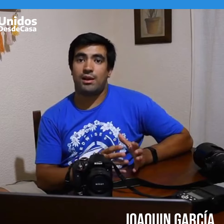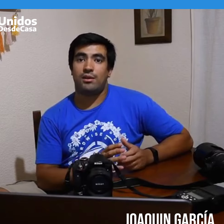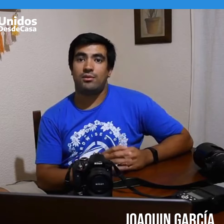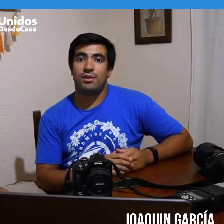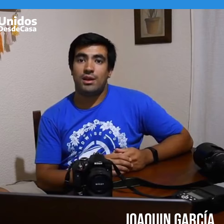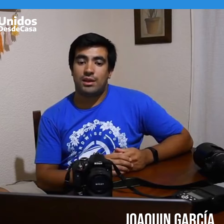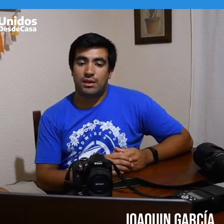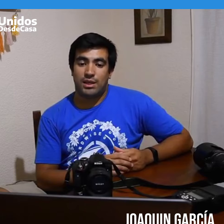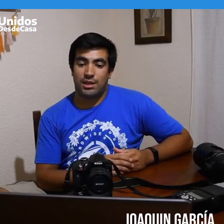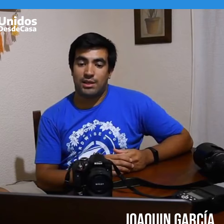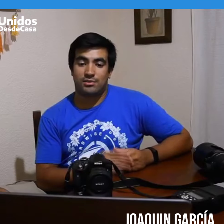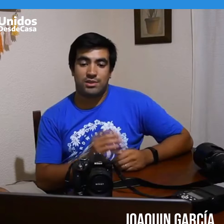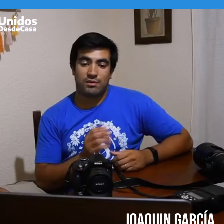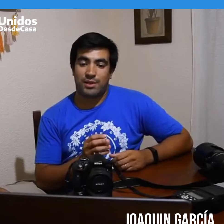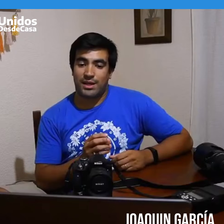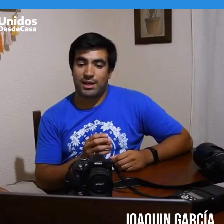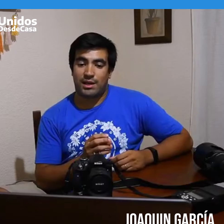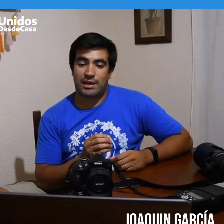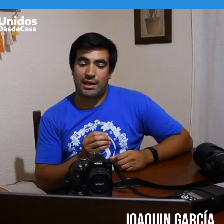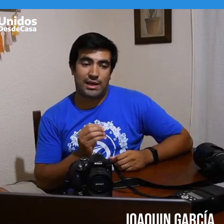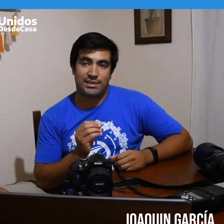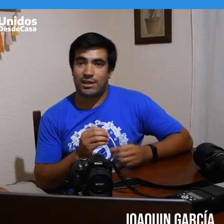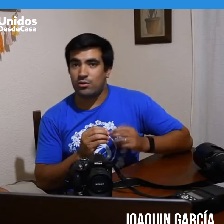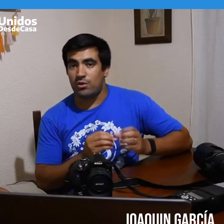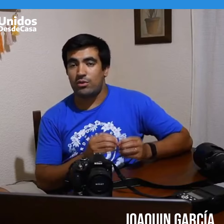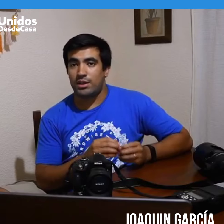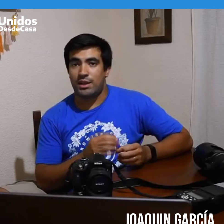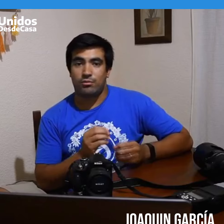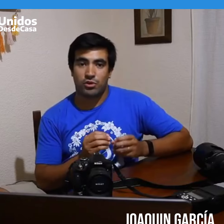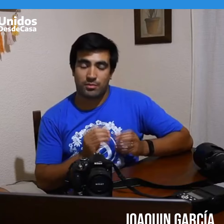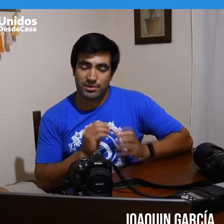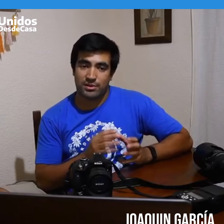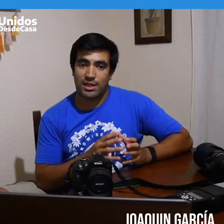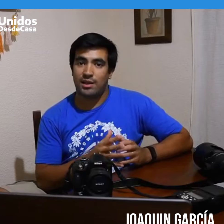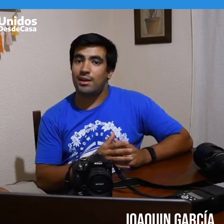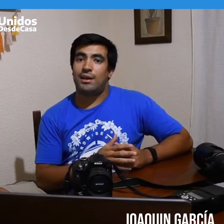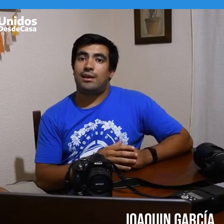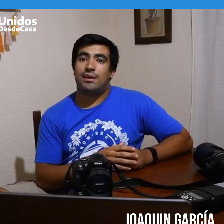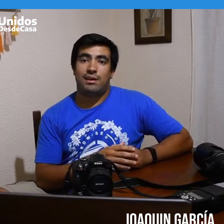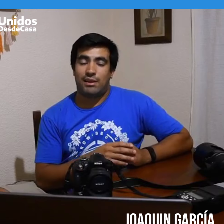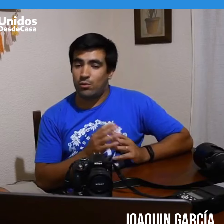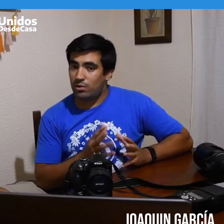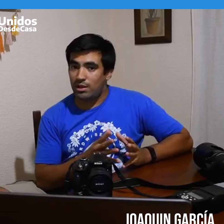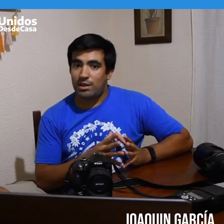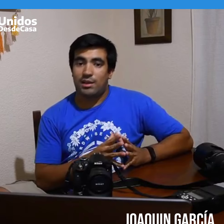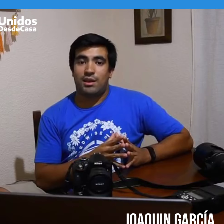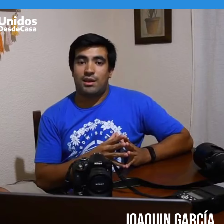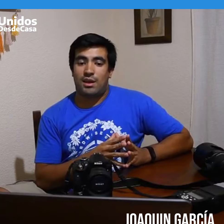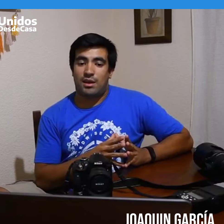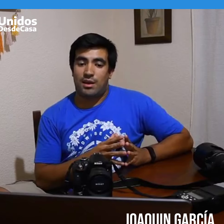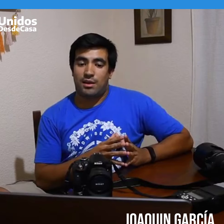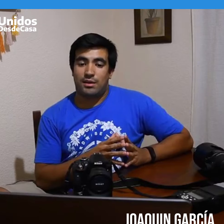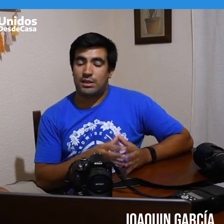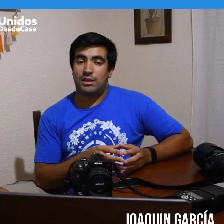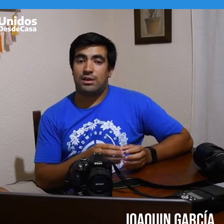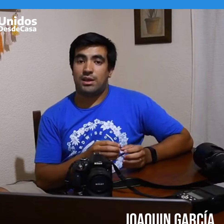lado y eso sirve para alzar los colores darle un toque personal que te guste y que